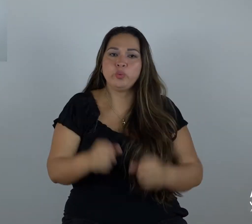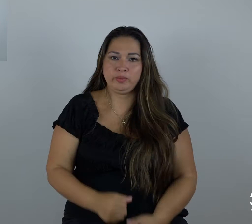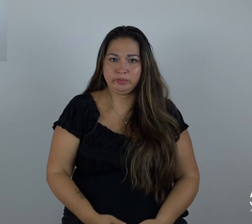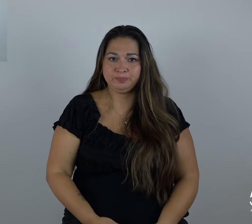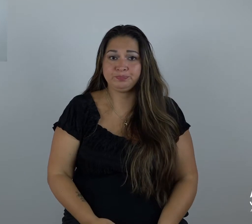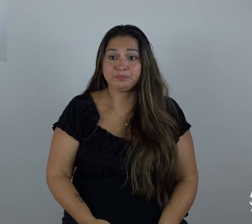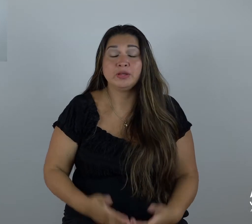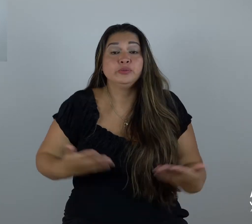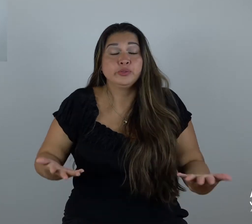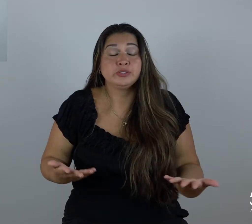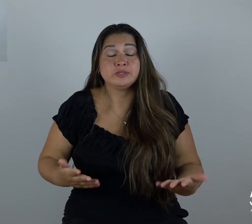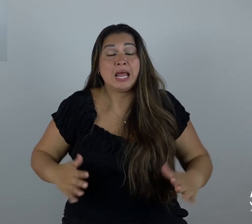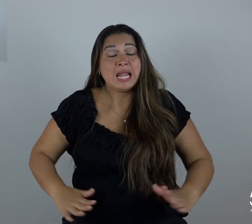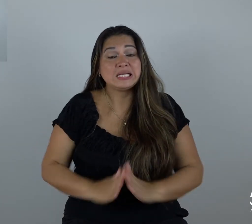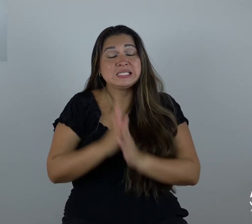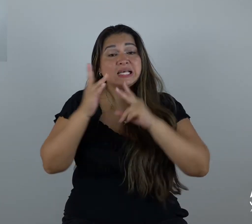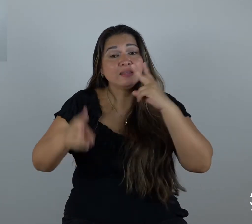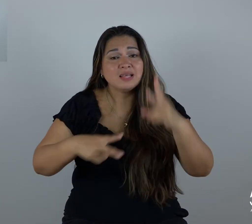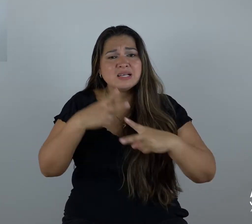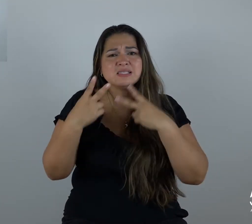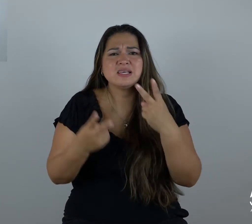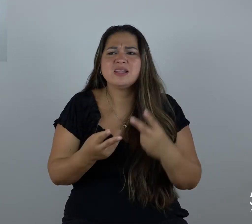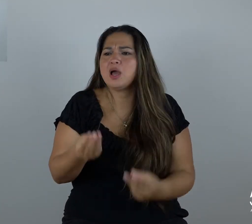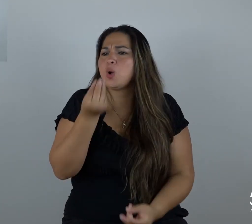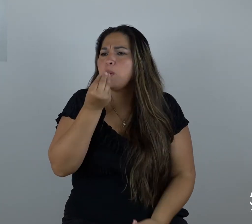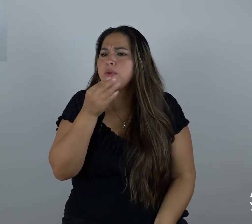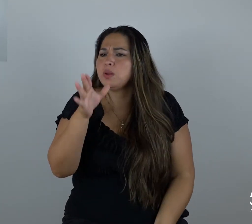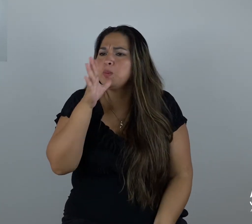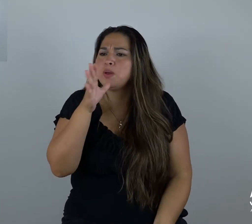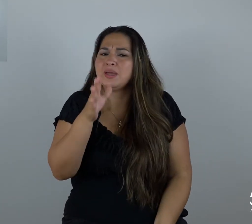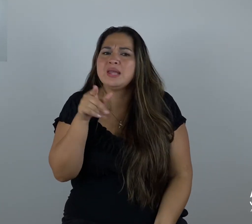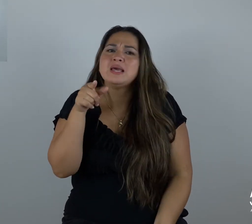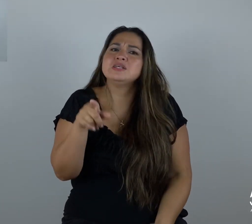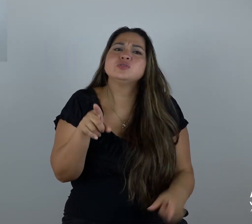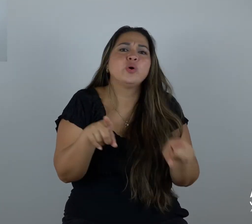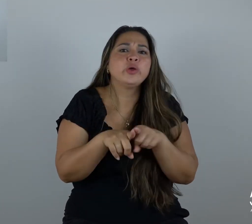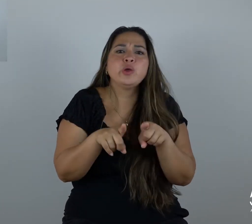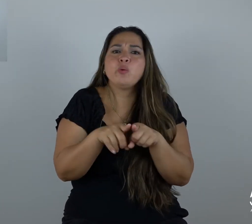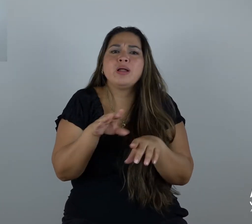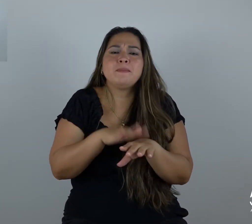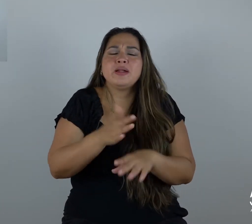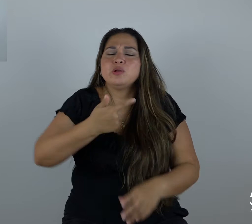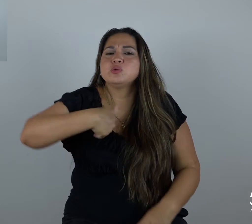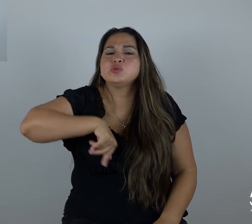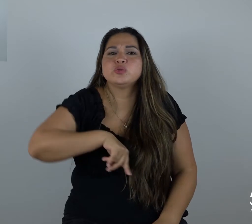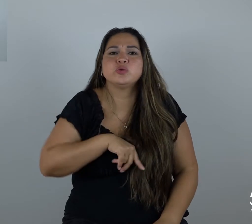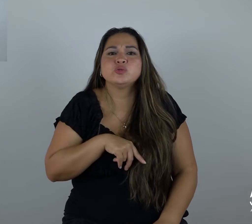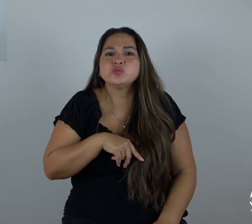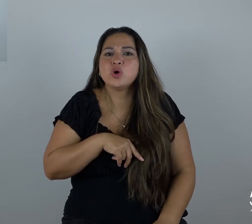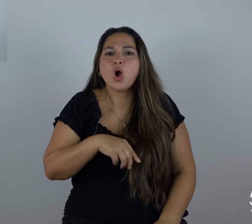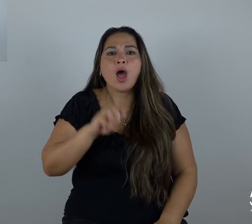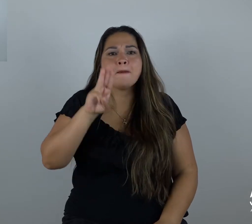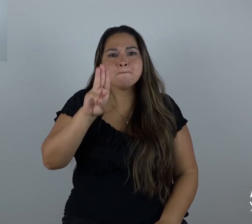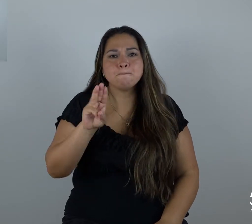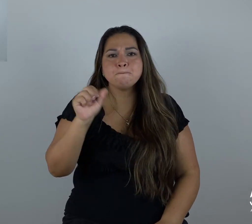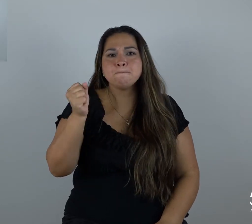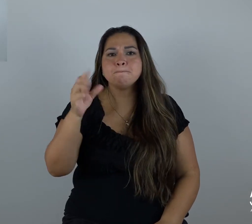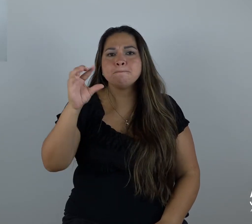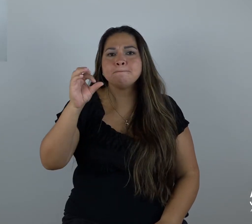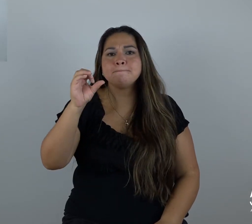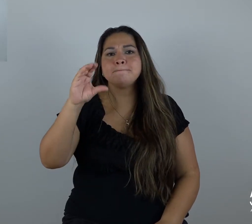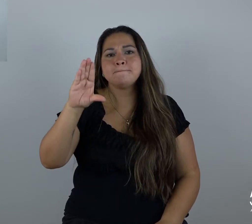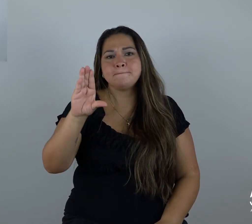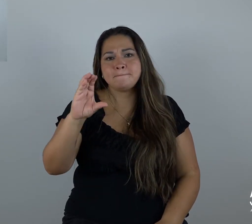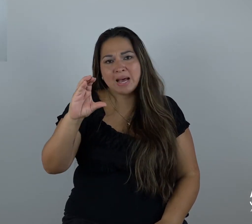El tomar la cena del Señor, el tomar la Santa Cena, es nuestra Pascua, es la Pascua cristiana. Lo que